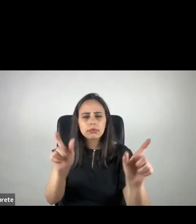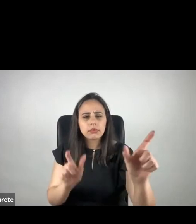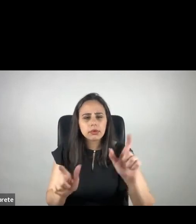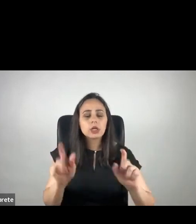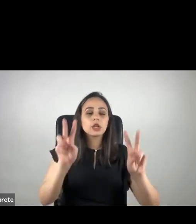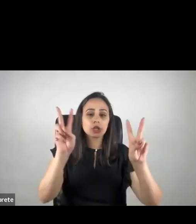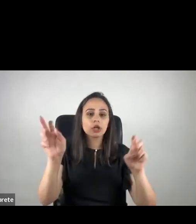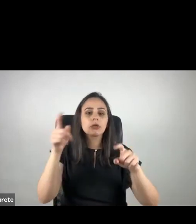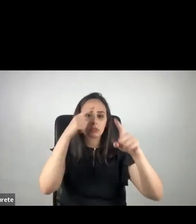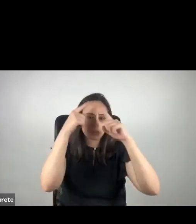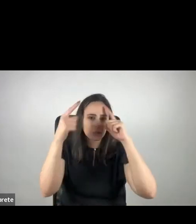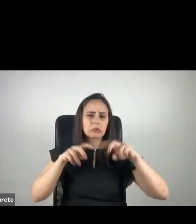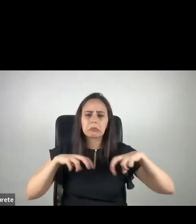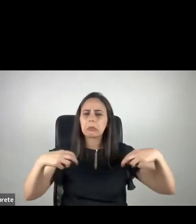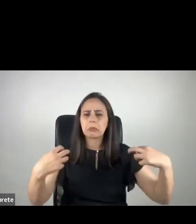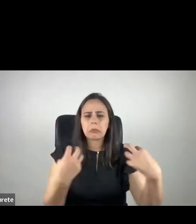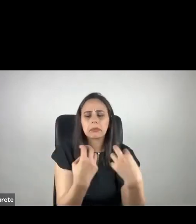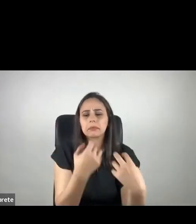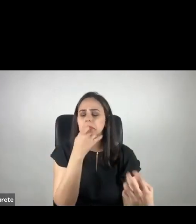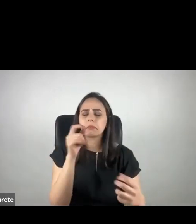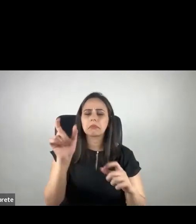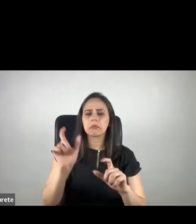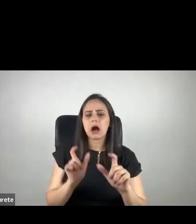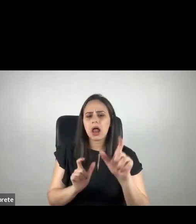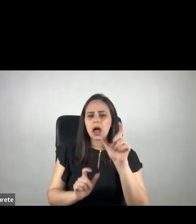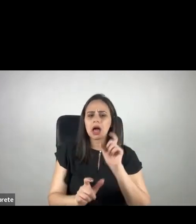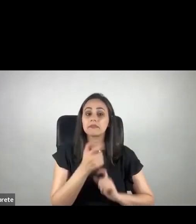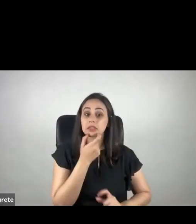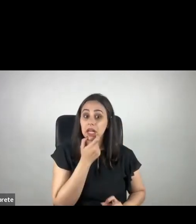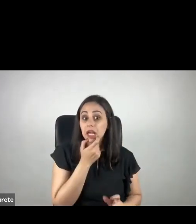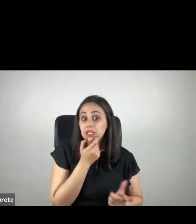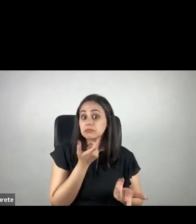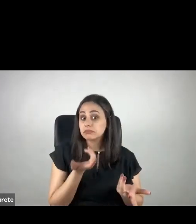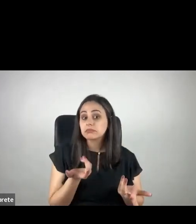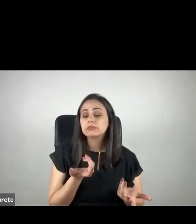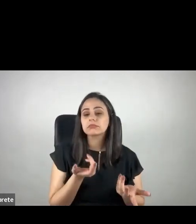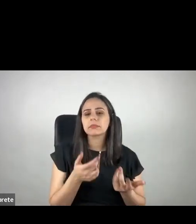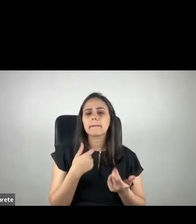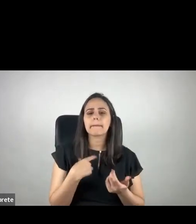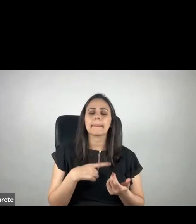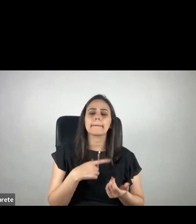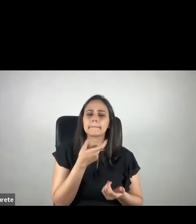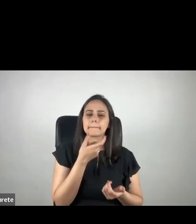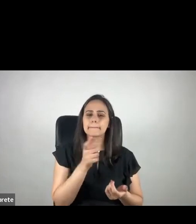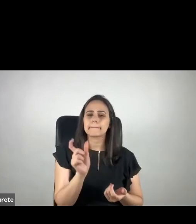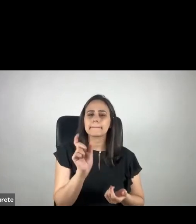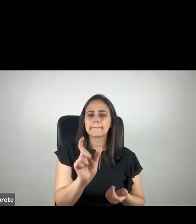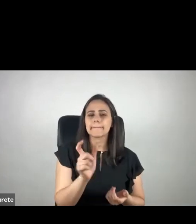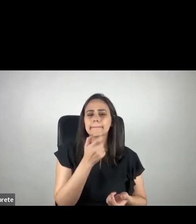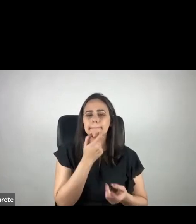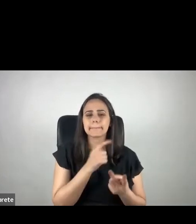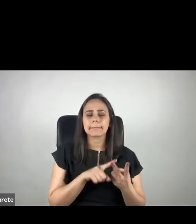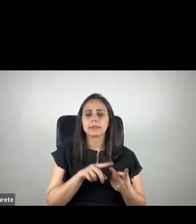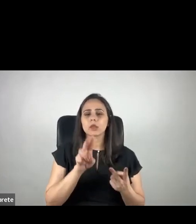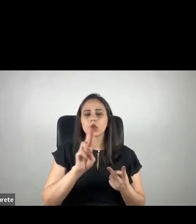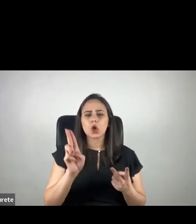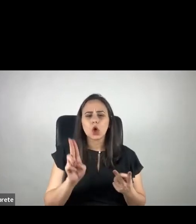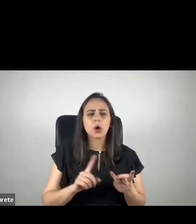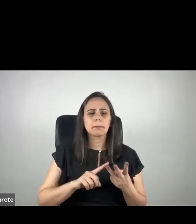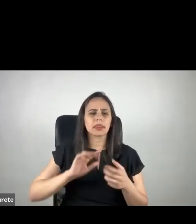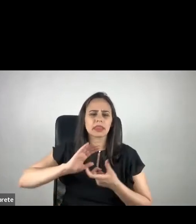inovação. Então, às vezes, está falando palavra em inglês, apesar que palavra em inglês, nome ou